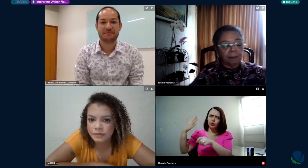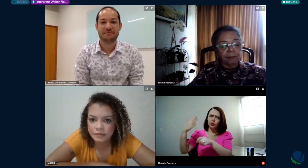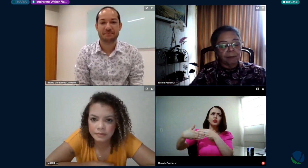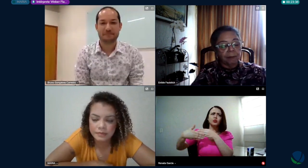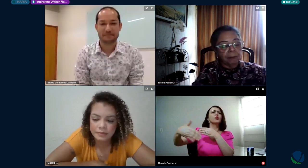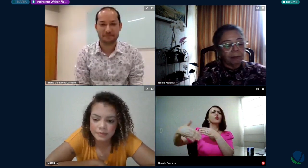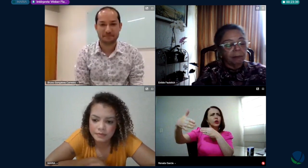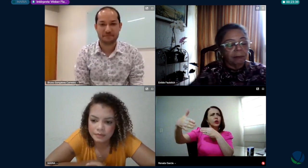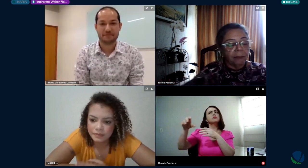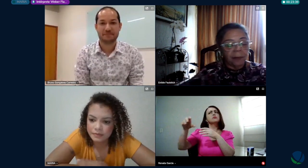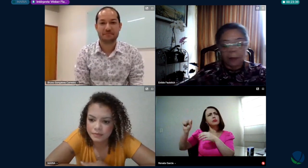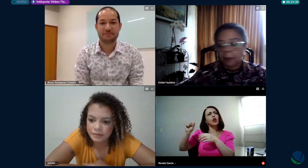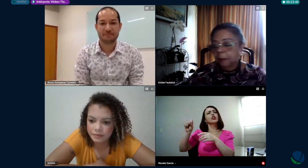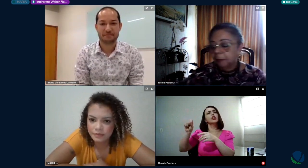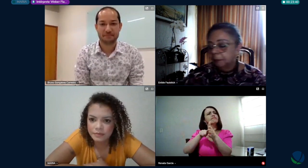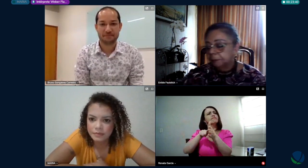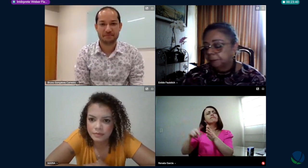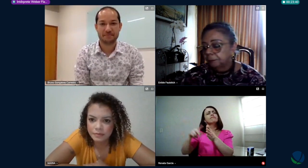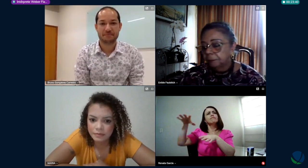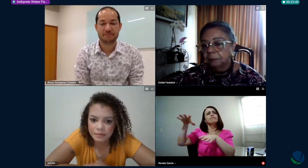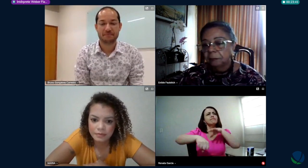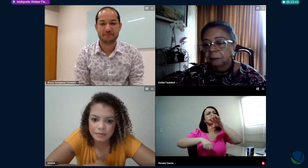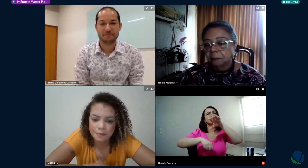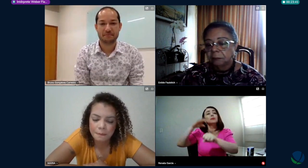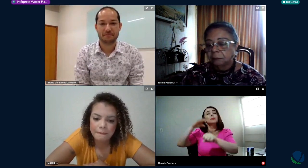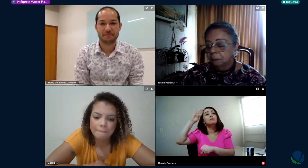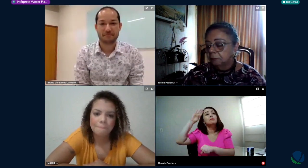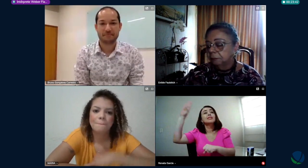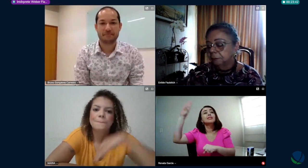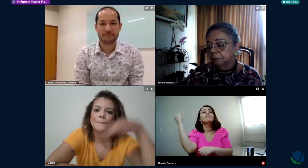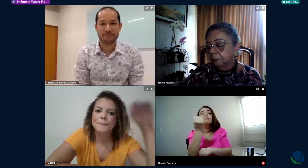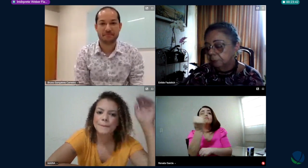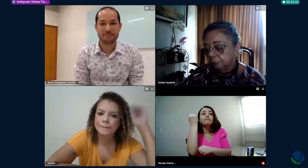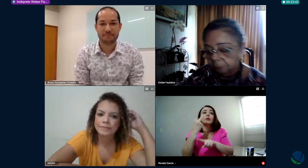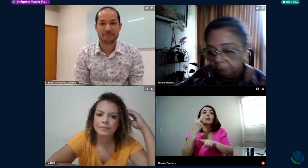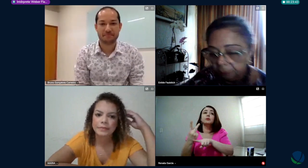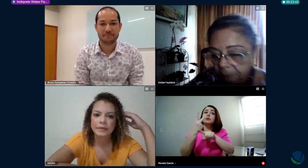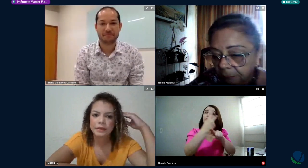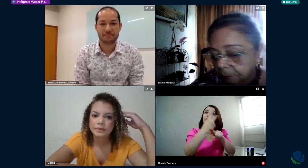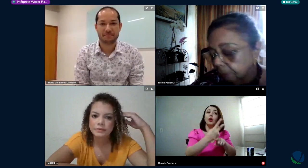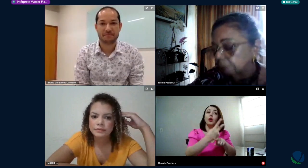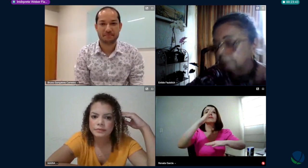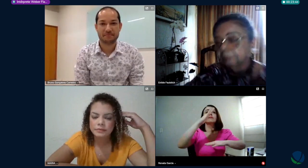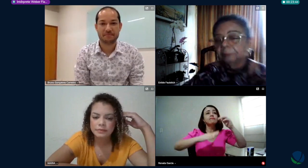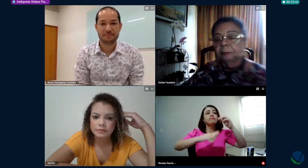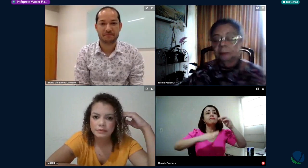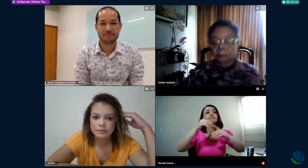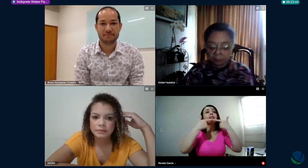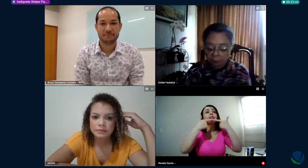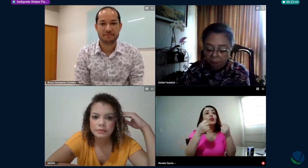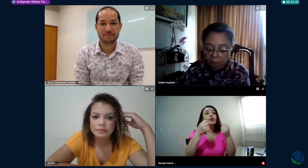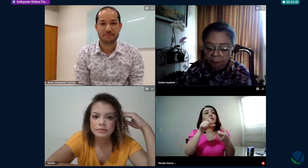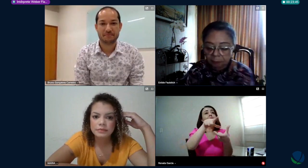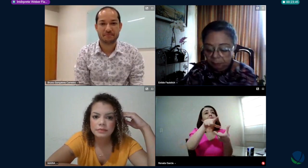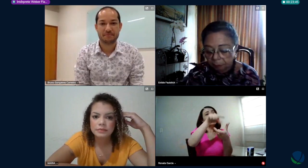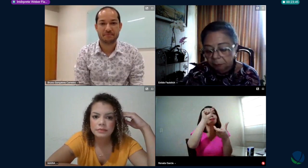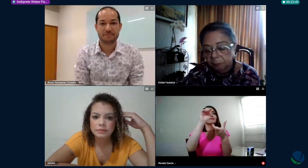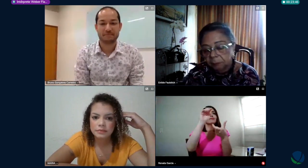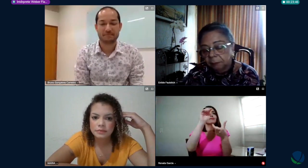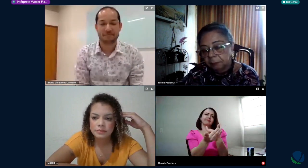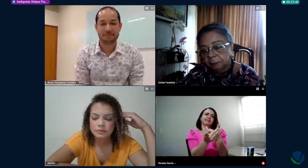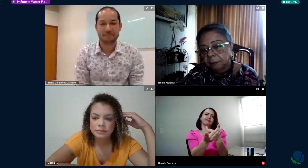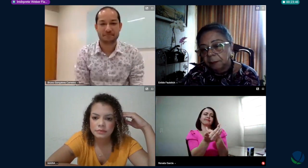façam pesquisas parecidas com a minha, para que a gente possa ter uma base grande, que a gente possa ter, de